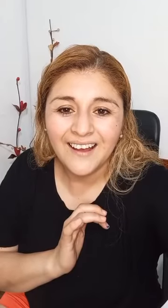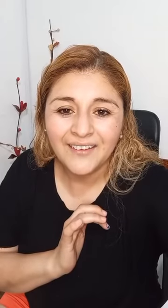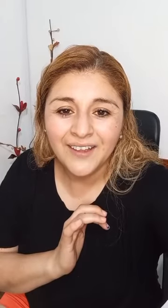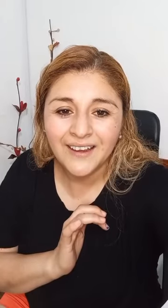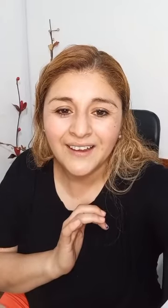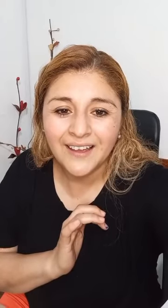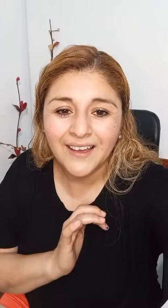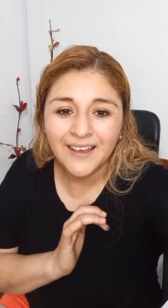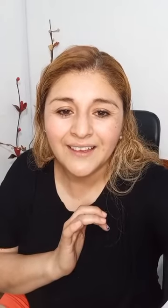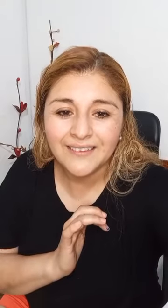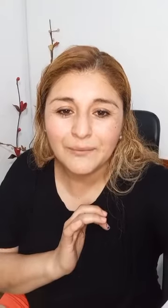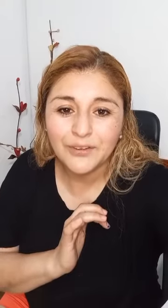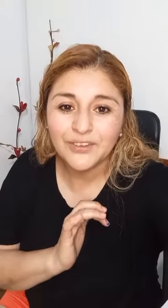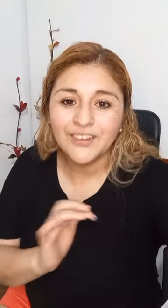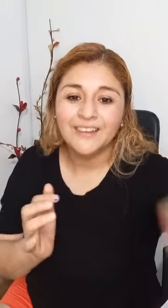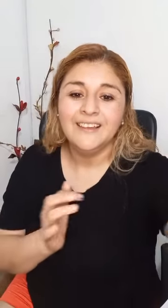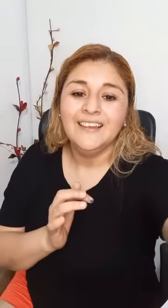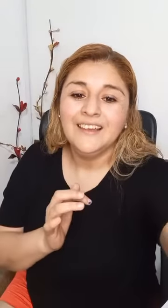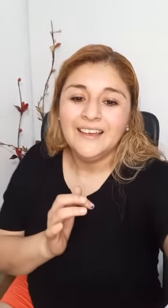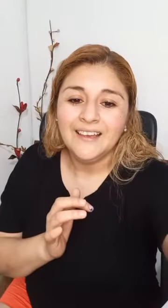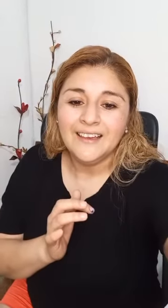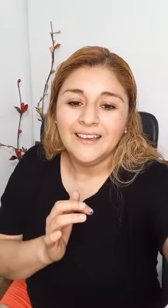a ver, ahí estamos.